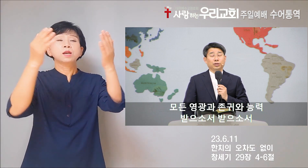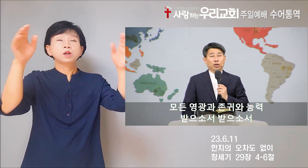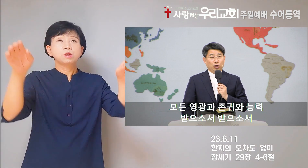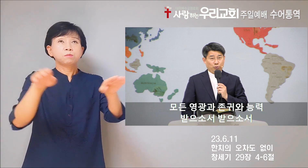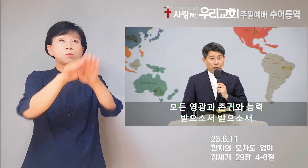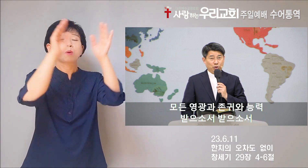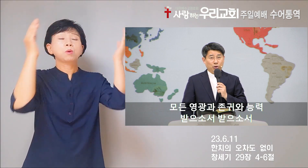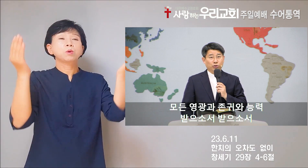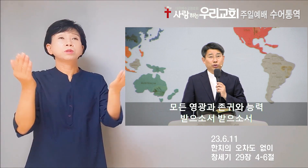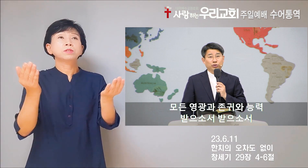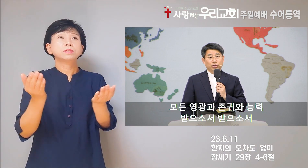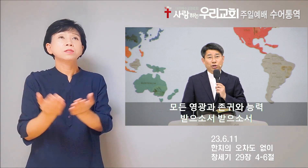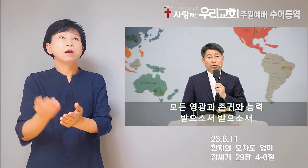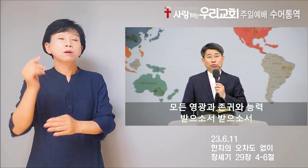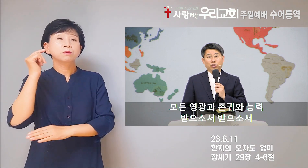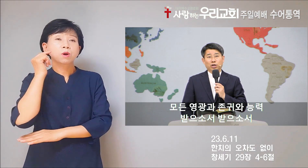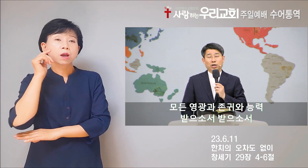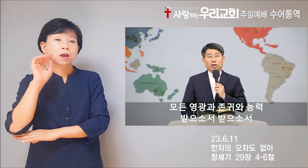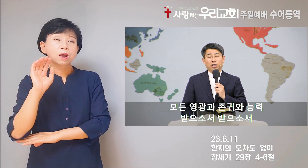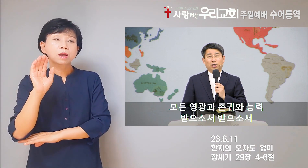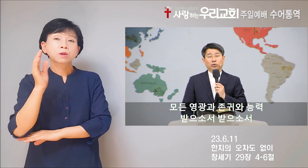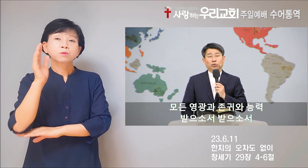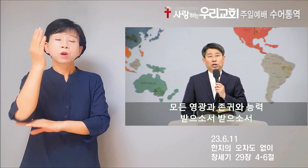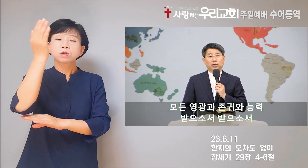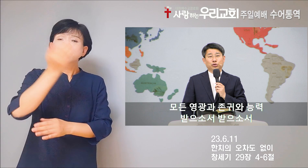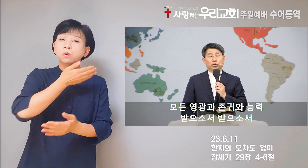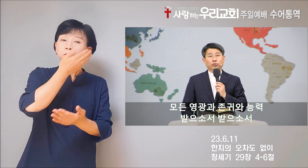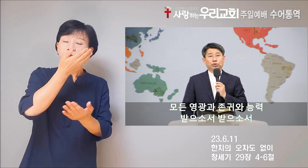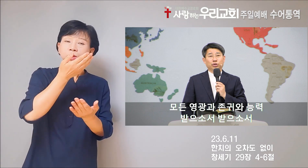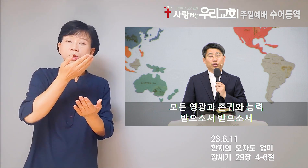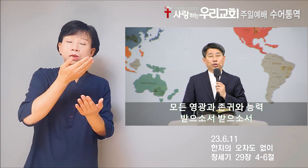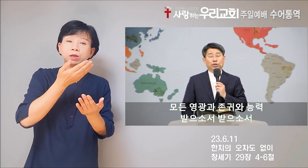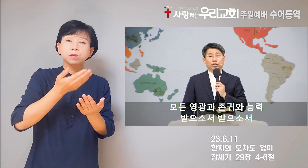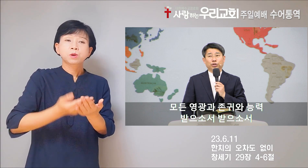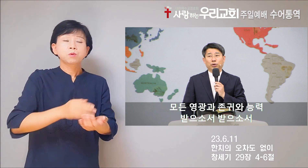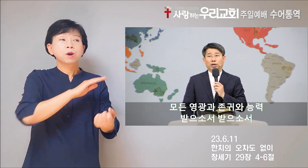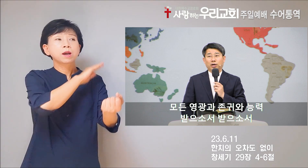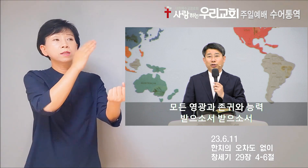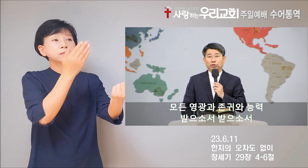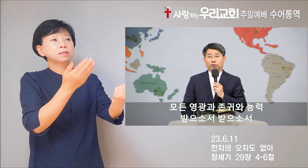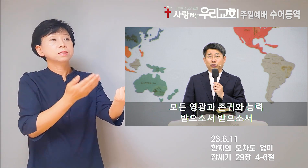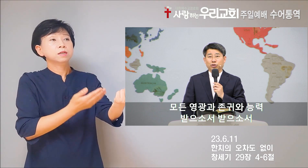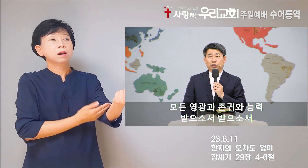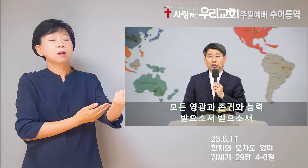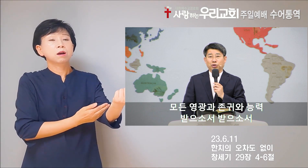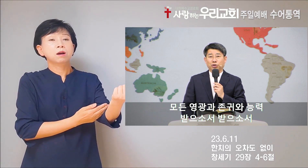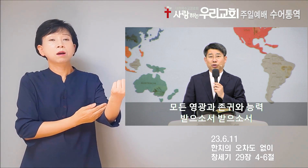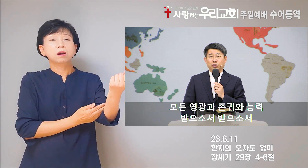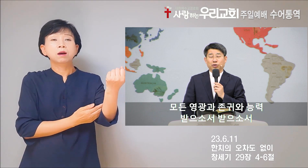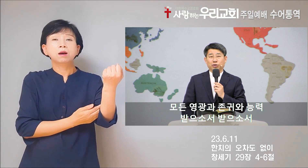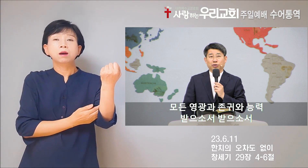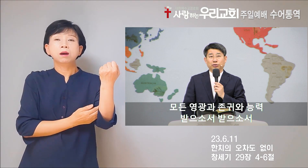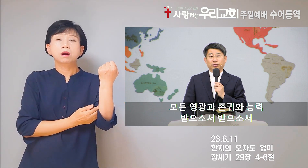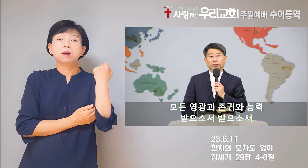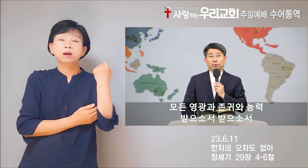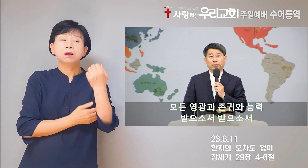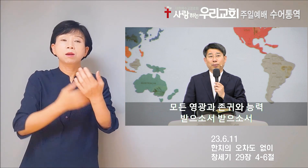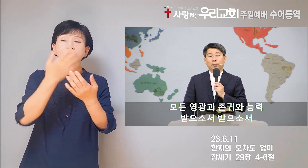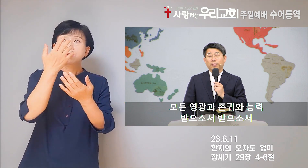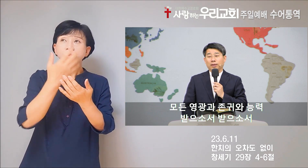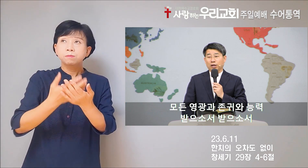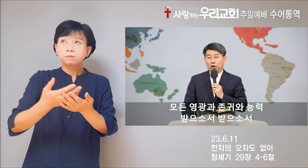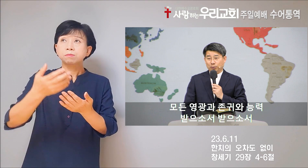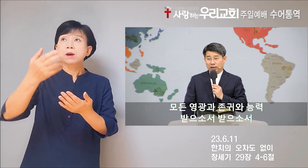드리리. 모든 영광과 존귀와 능력